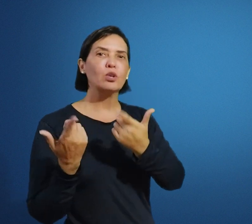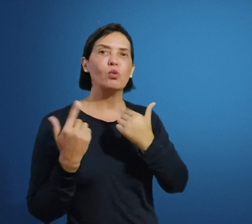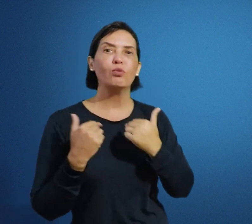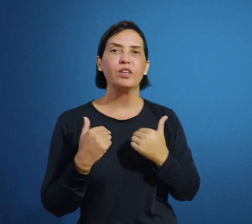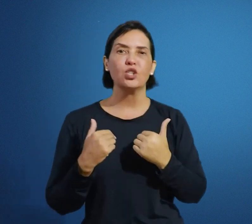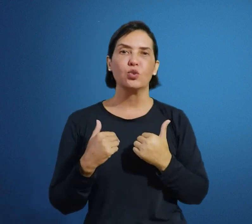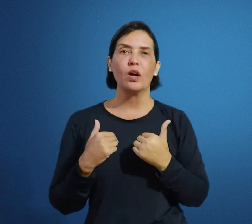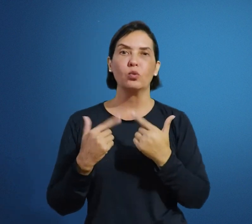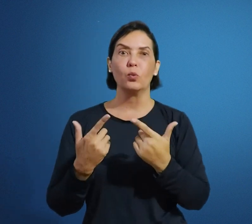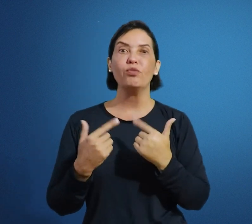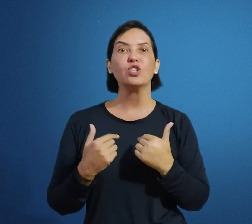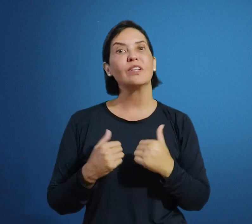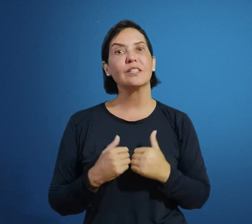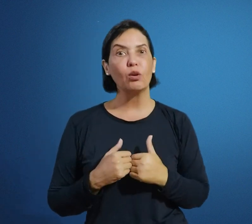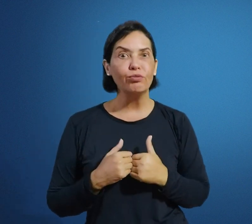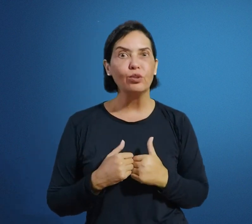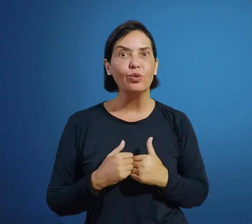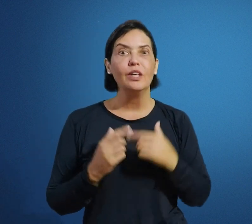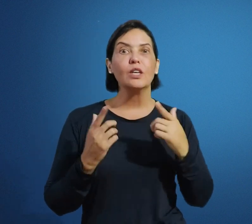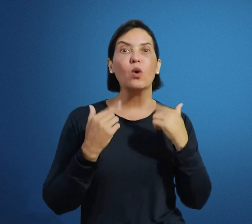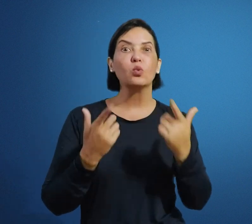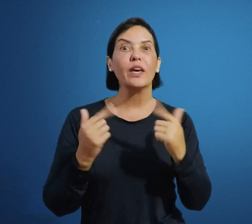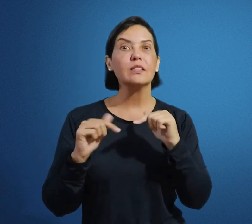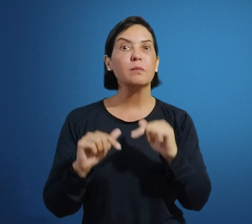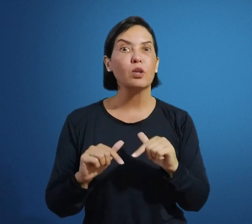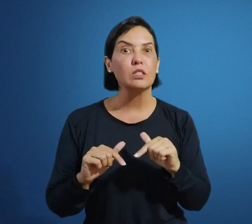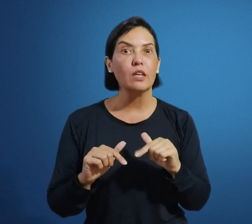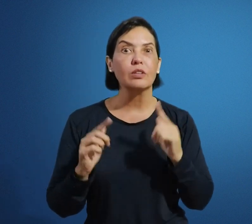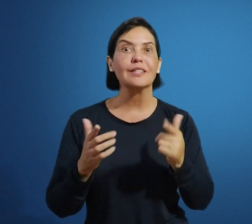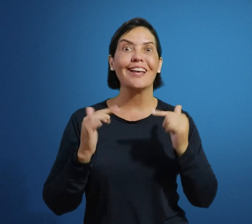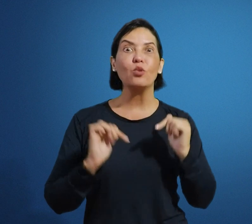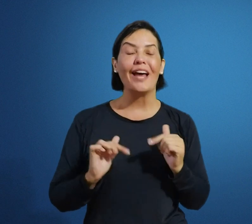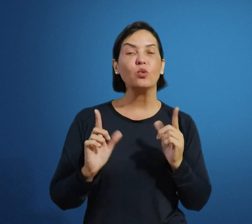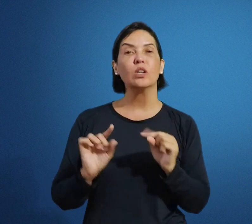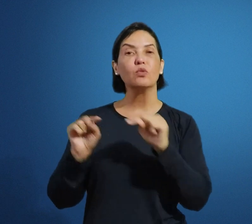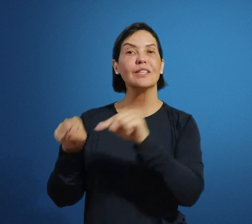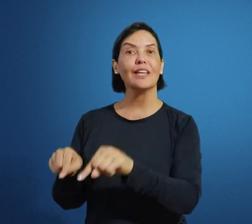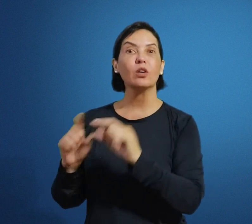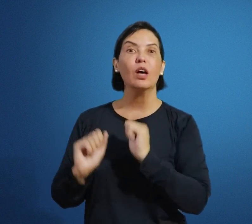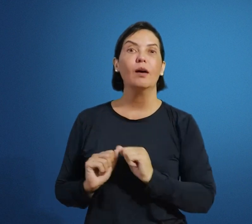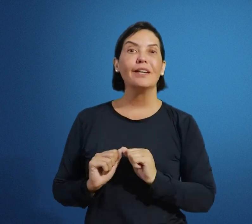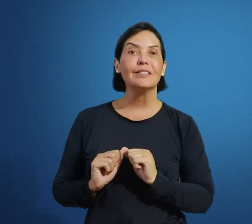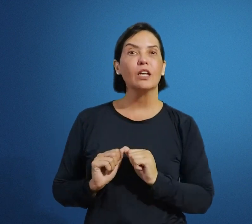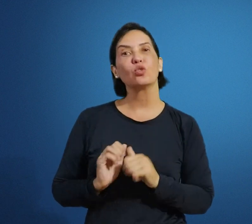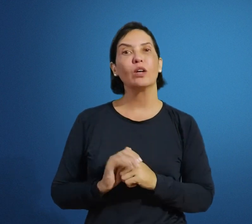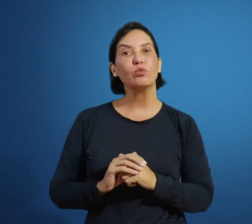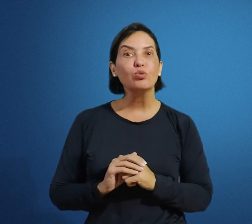o ouvinte, o aluno ouvinte, vai estar ouvindo, enquanto esse processo tem que ser anulado quando você tem presente um aluno